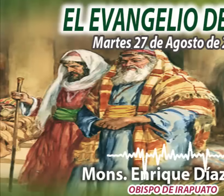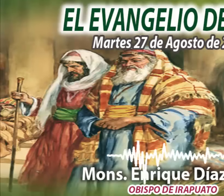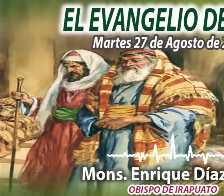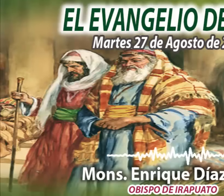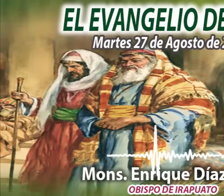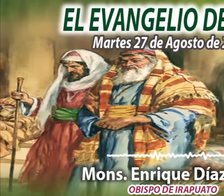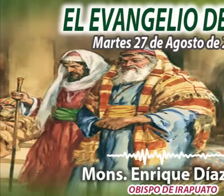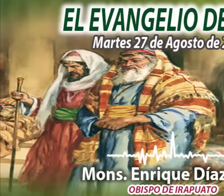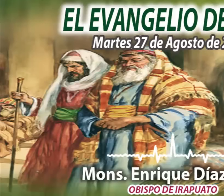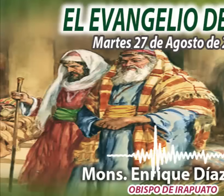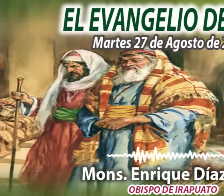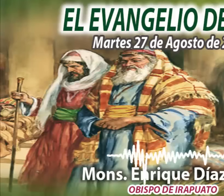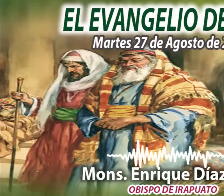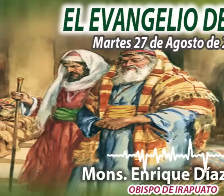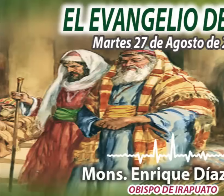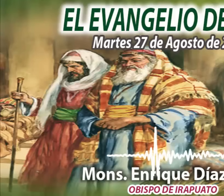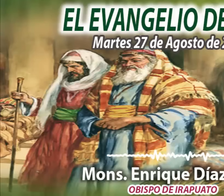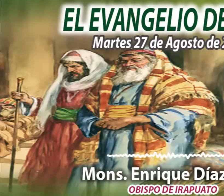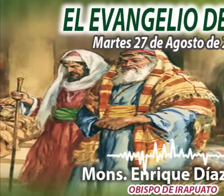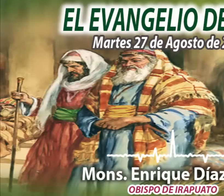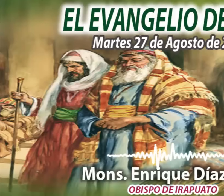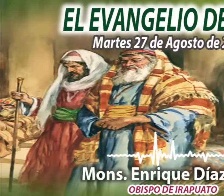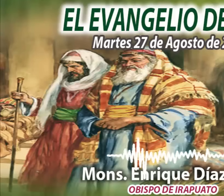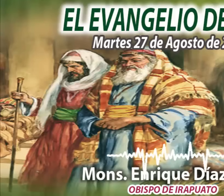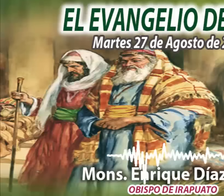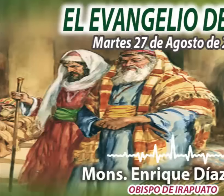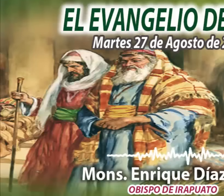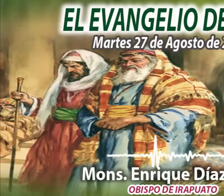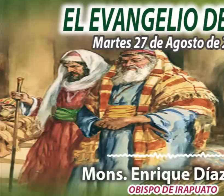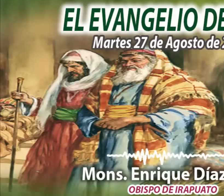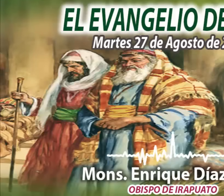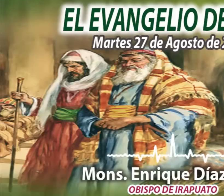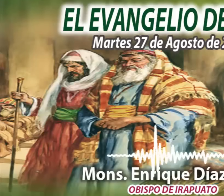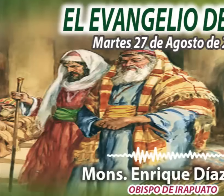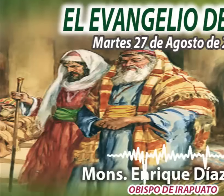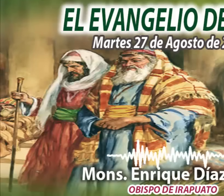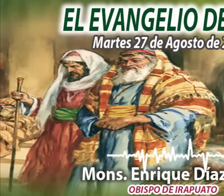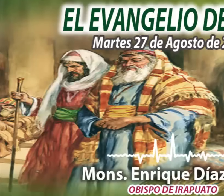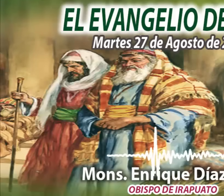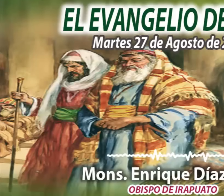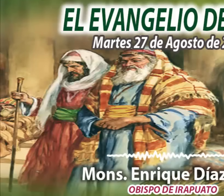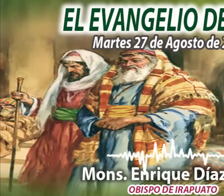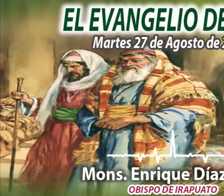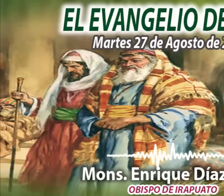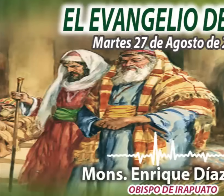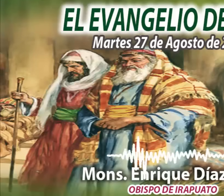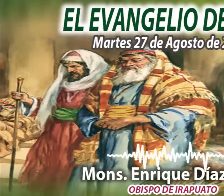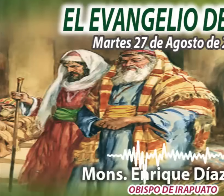Dispuso Dios en su sabiduría revelarse a sí mismo y dar a conocer el misterio de su voluntad.